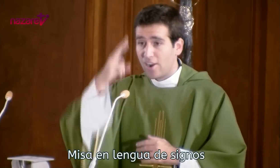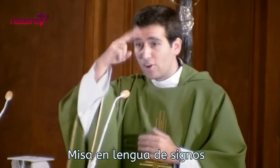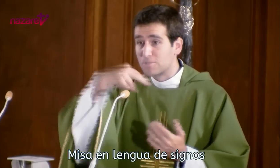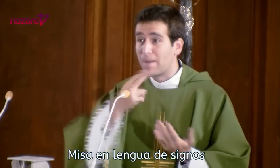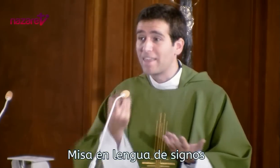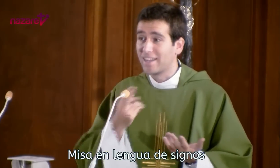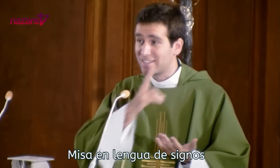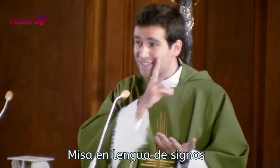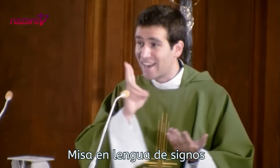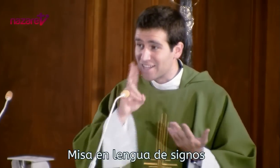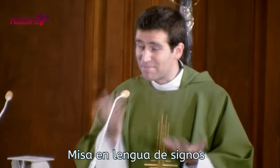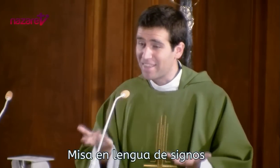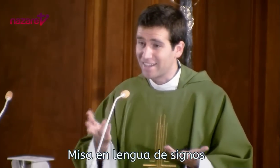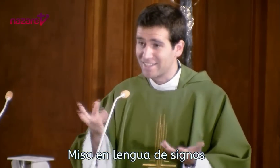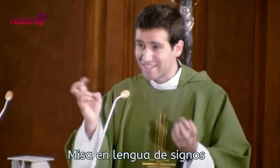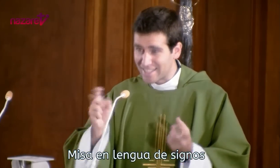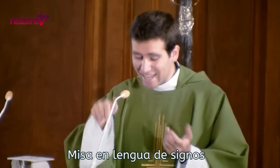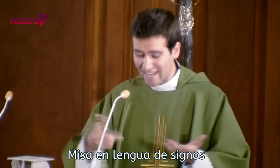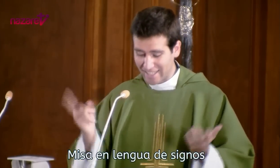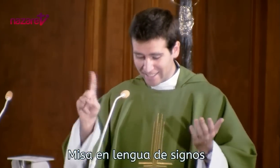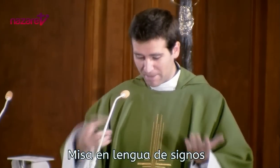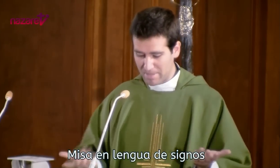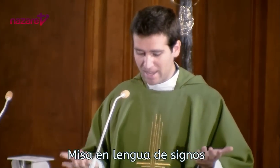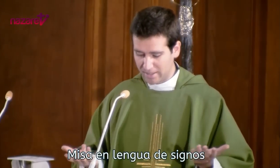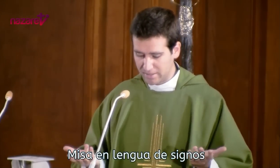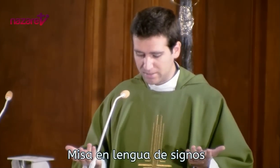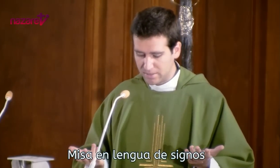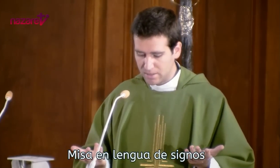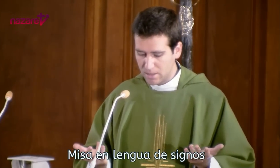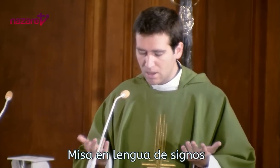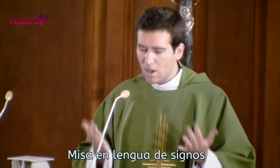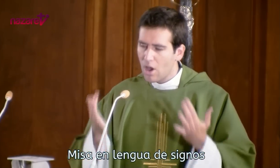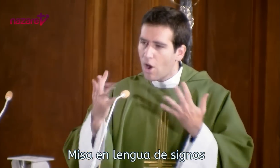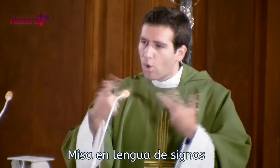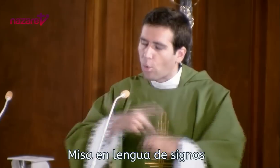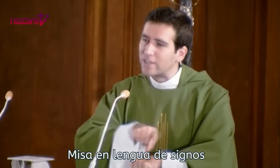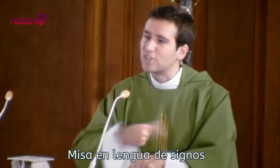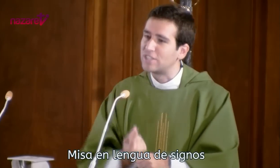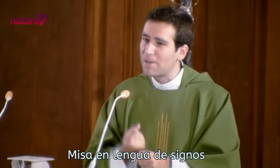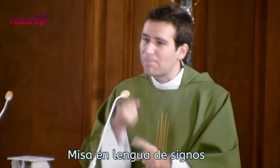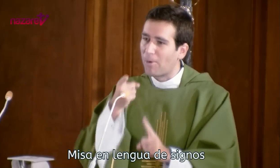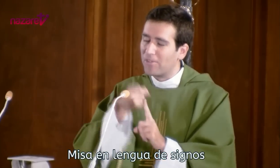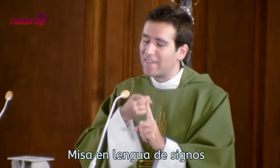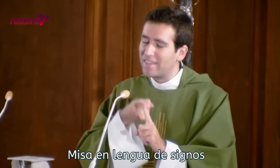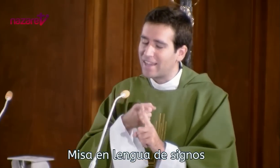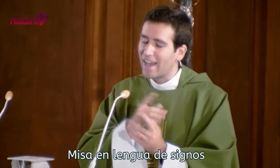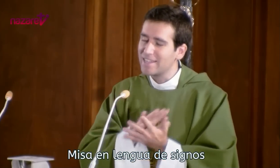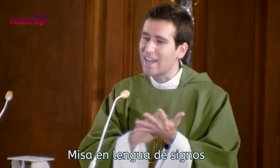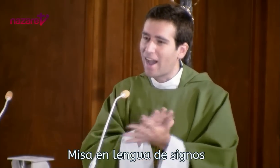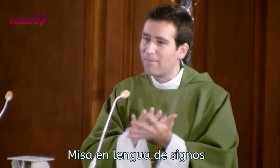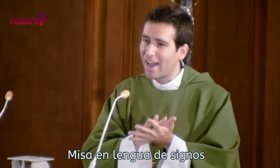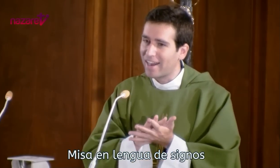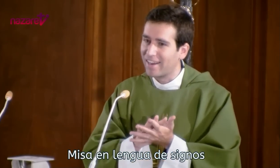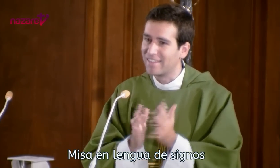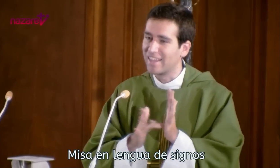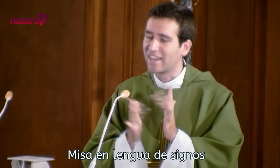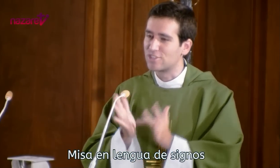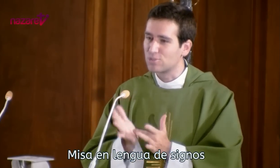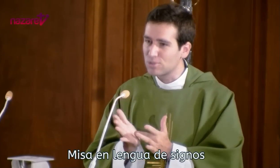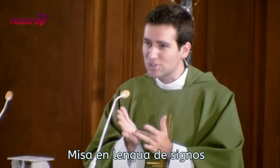Los padres, las madres que estáis aquí también, ¿cuánto tiempo dedicáis a hablar de Jesús,